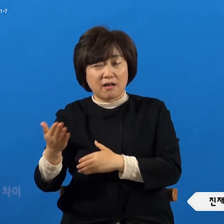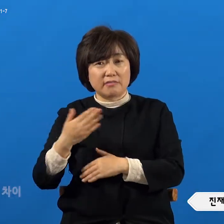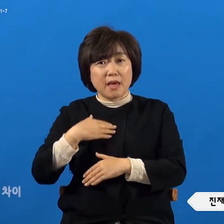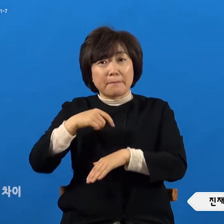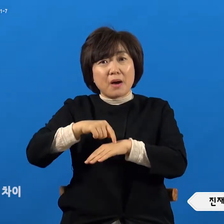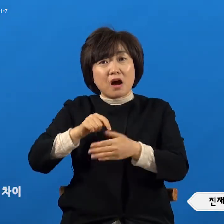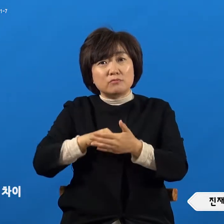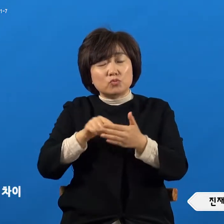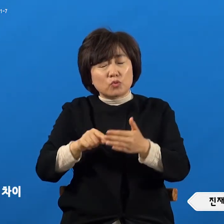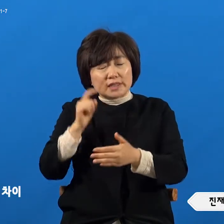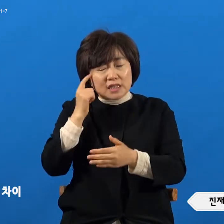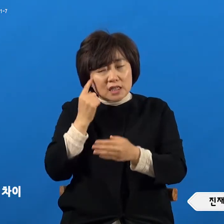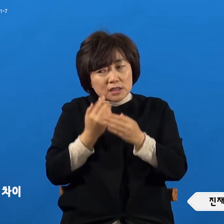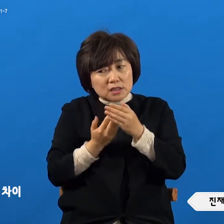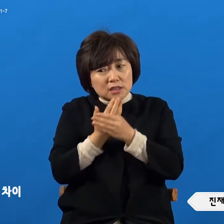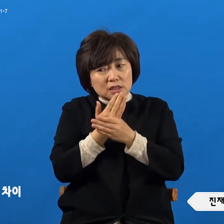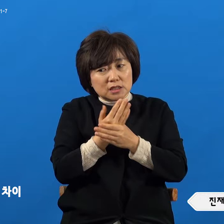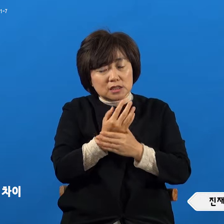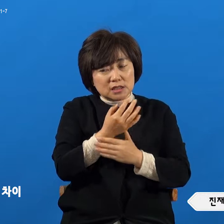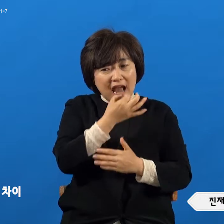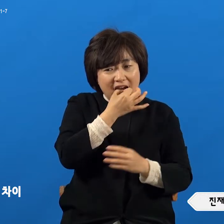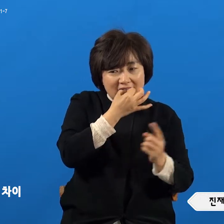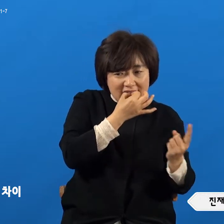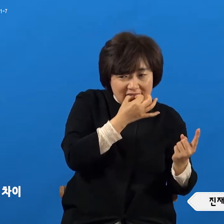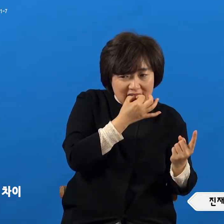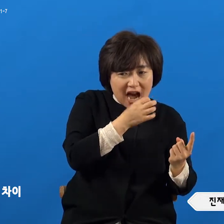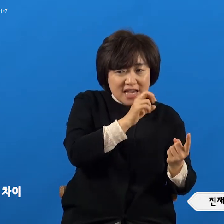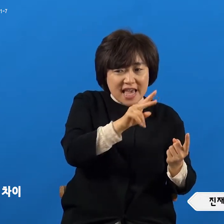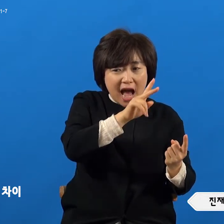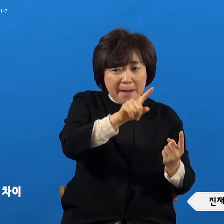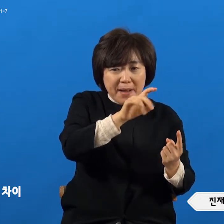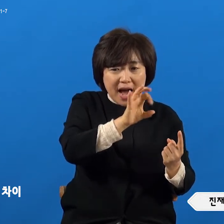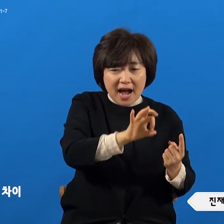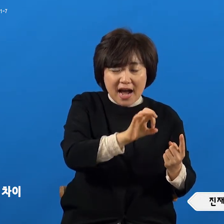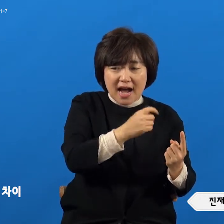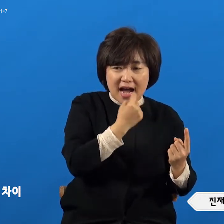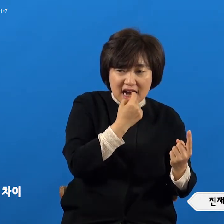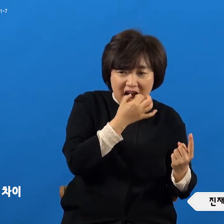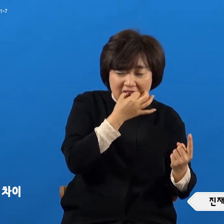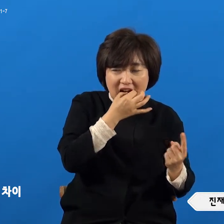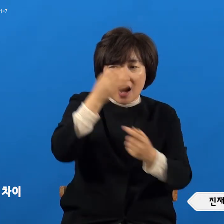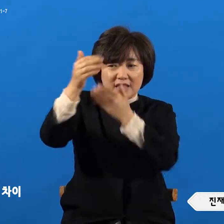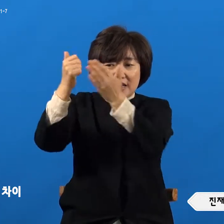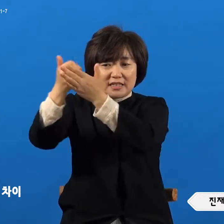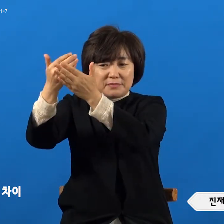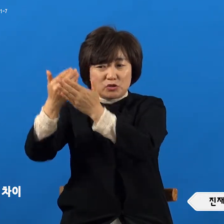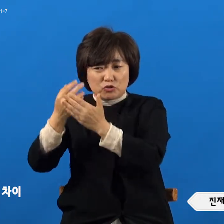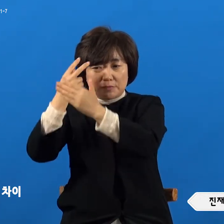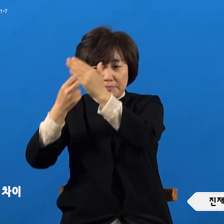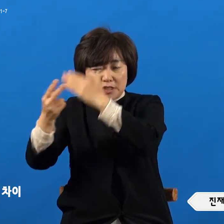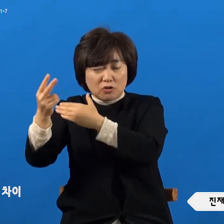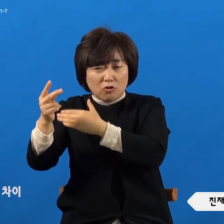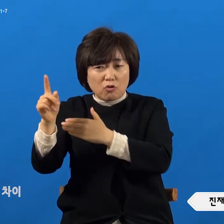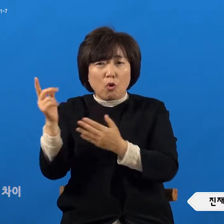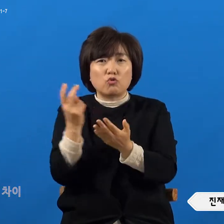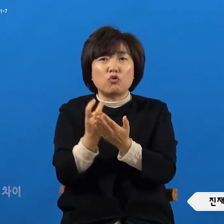생기는 야망과 하나님이 주신 비전을 과연 어떻게 구별할 수